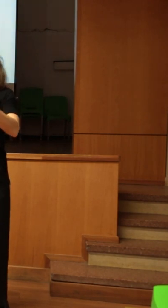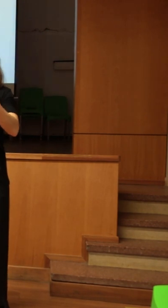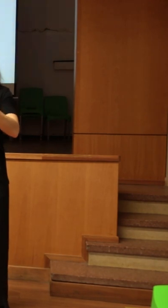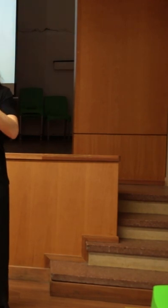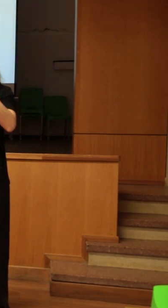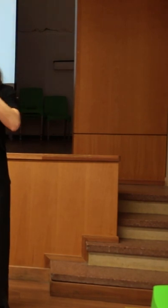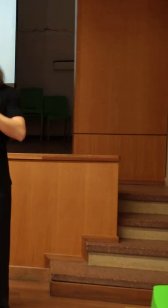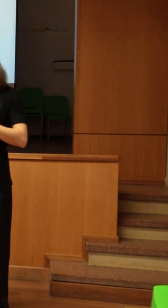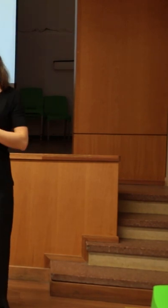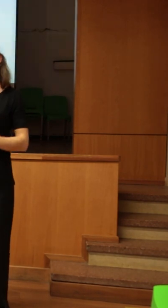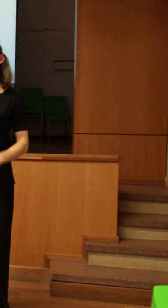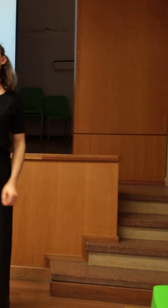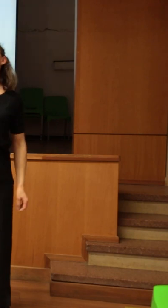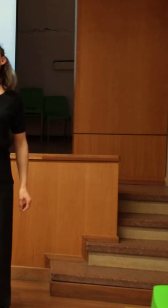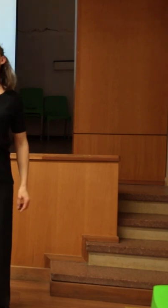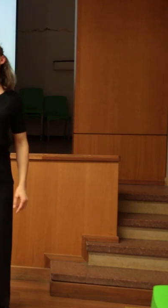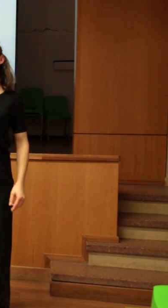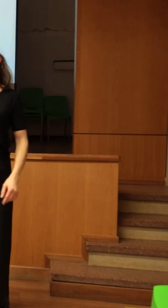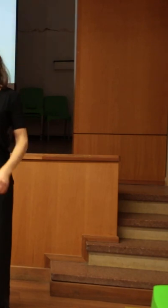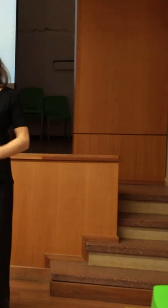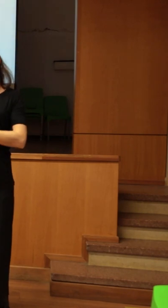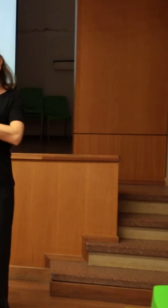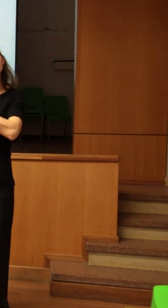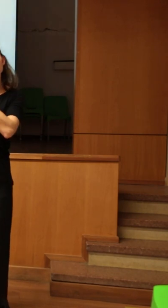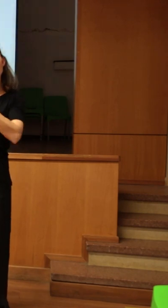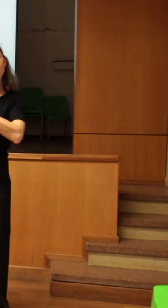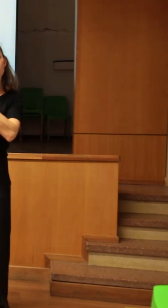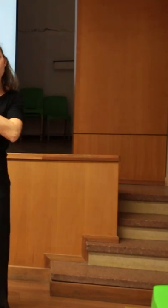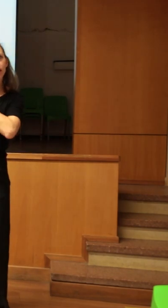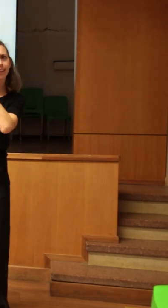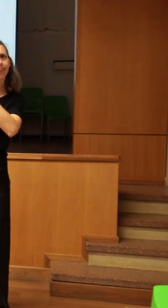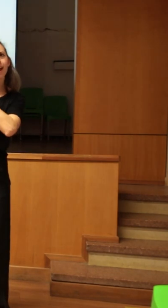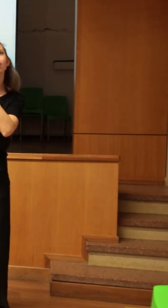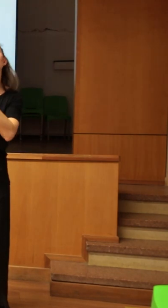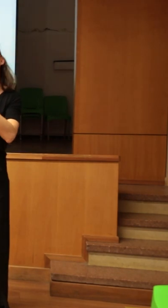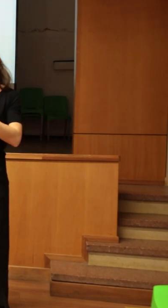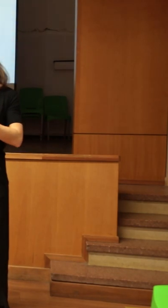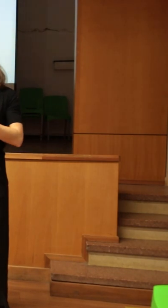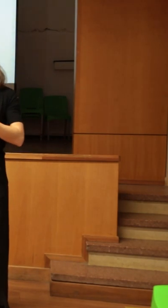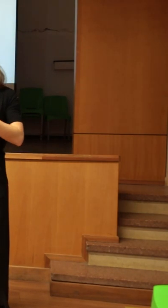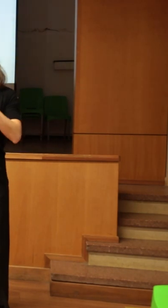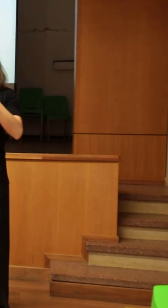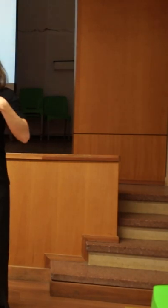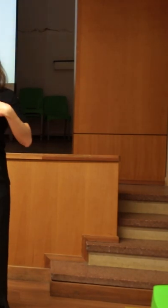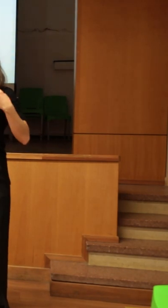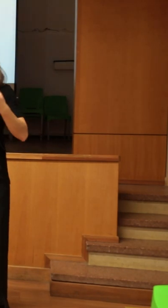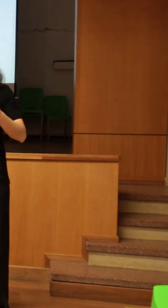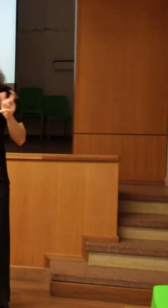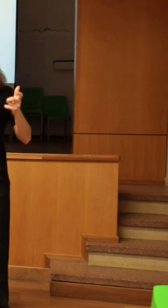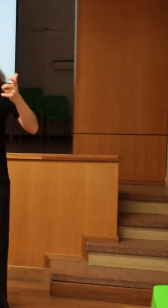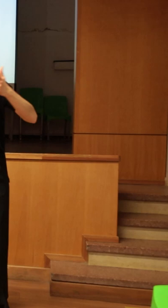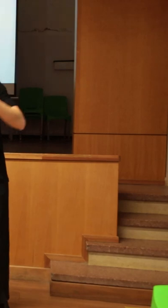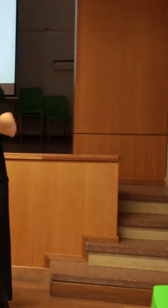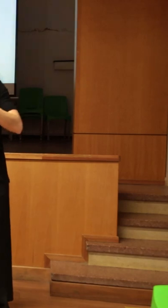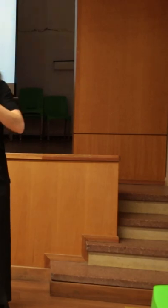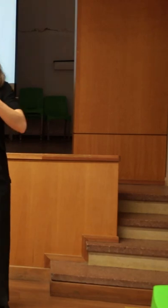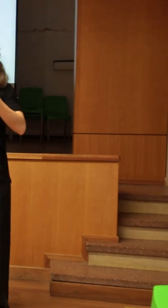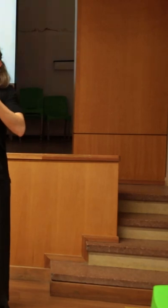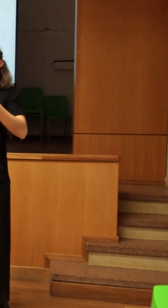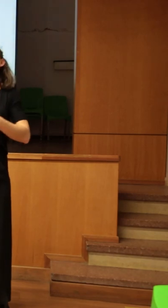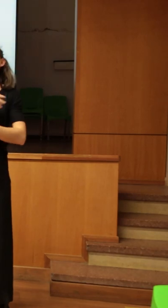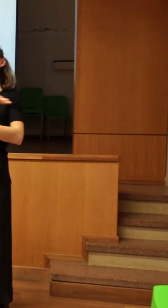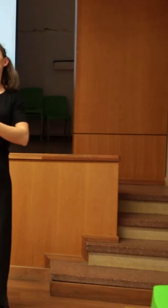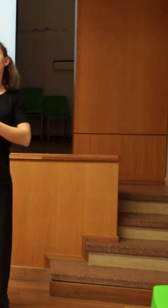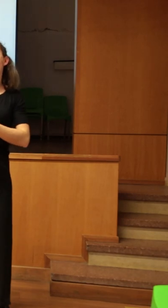que Adler, con todo lo que él aportó a nivel del pensamiento y el sentimiento de la comunidad, a nivel de lo